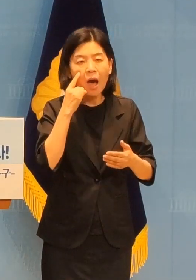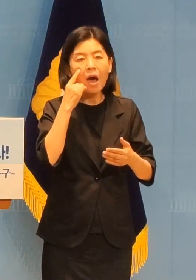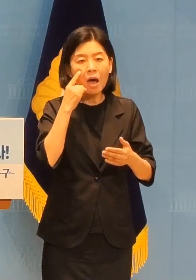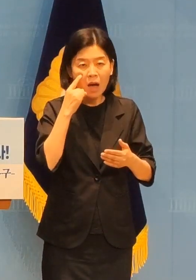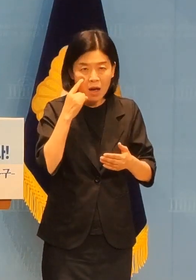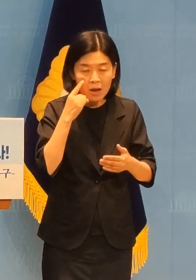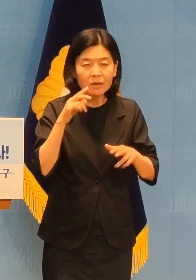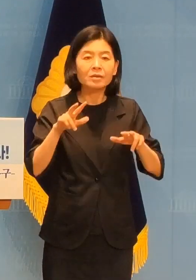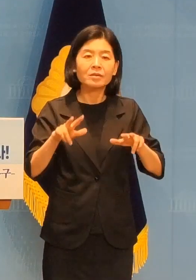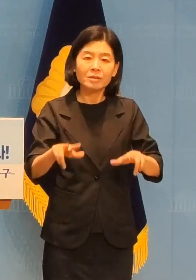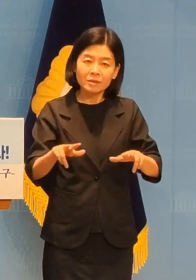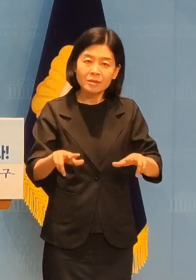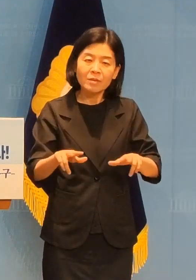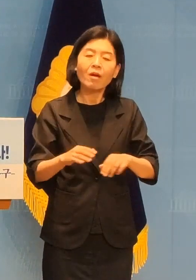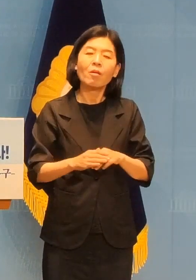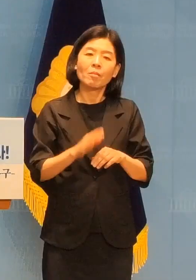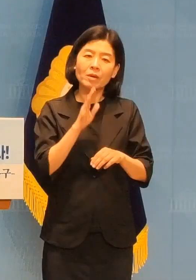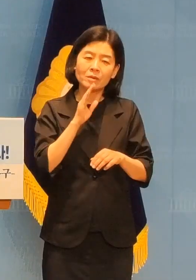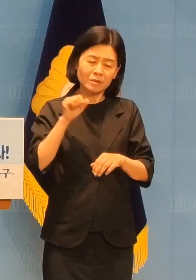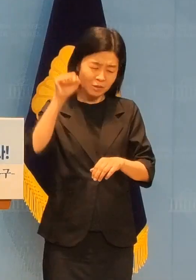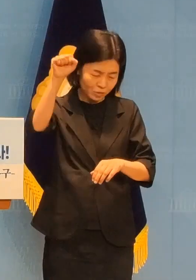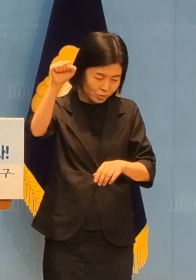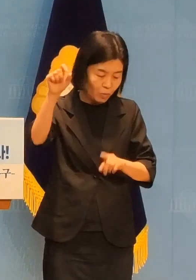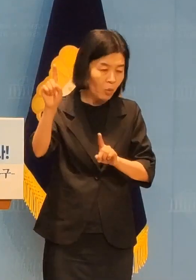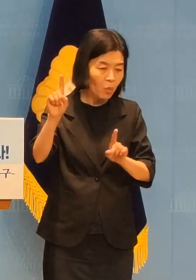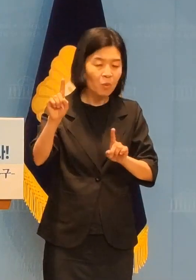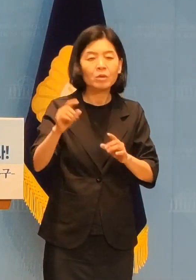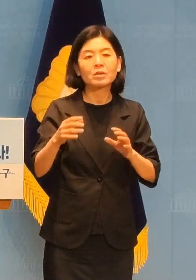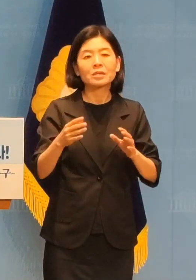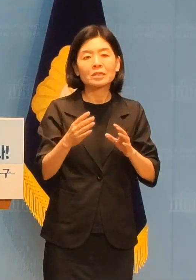연결되어 있다라는 생각을 많이 해보게 되었습니다.